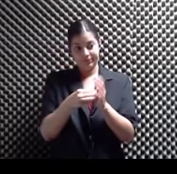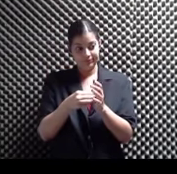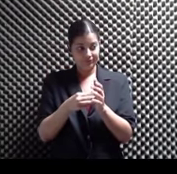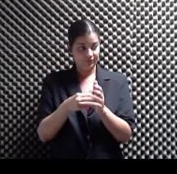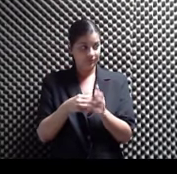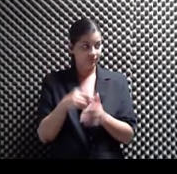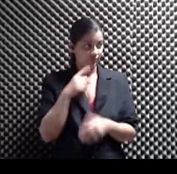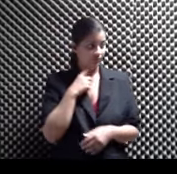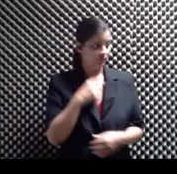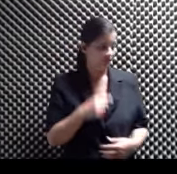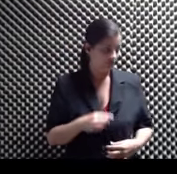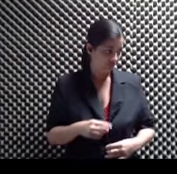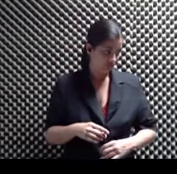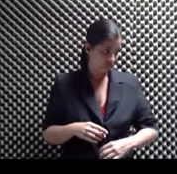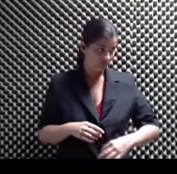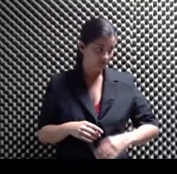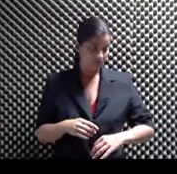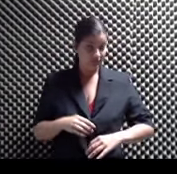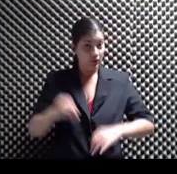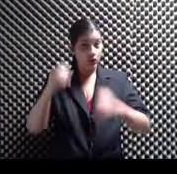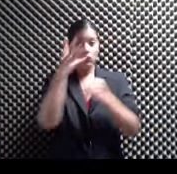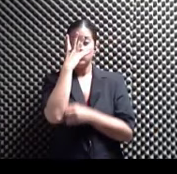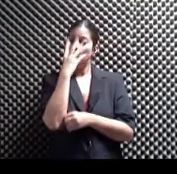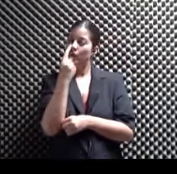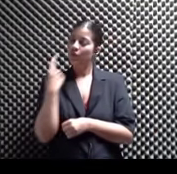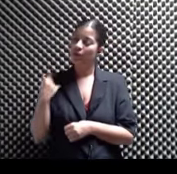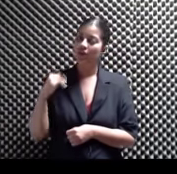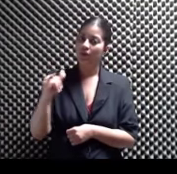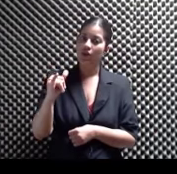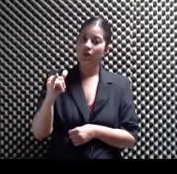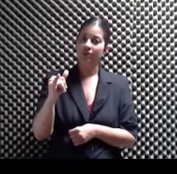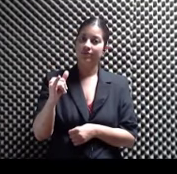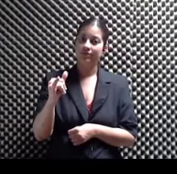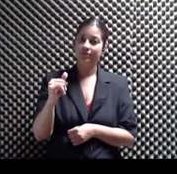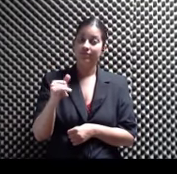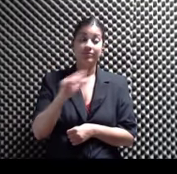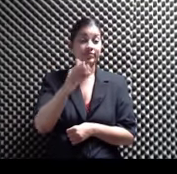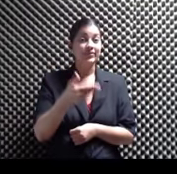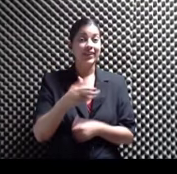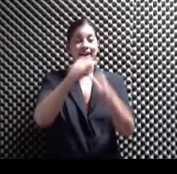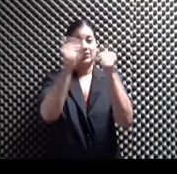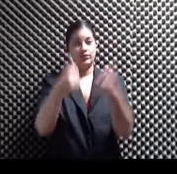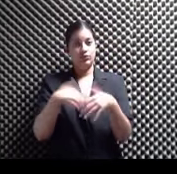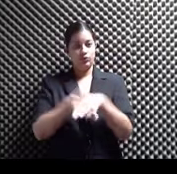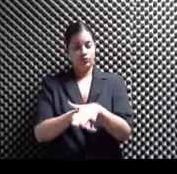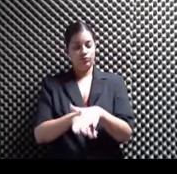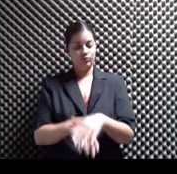para la Cultura Popular y Radio Isla. Sueño Eterno. Produce Cuarzo Blanco y te invita Arte Fusión.